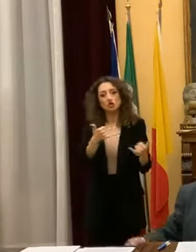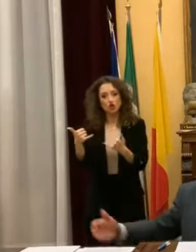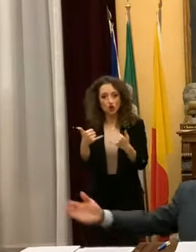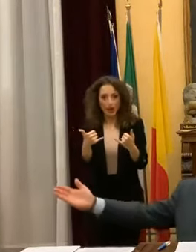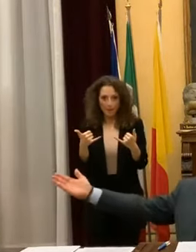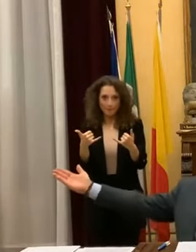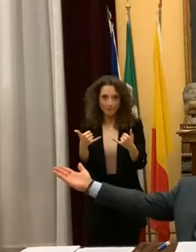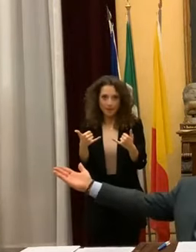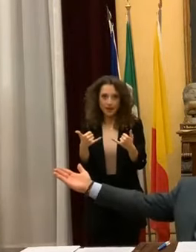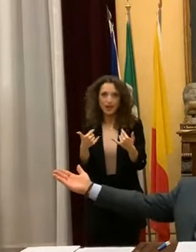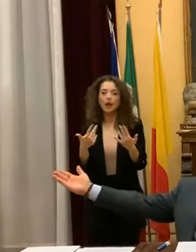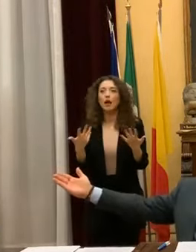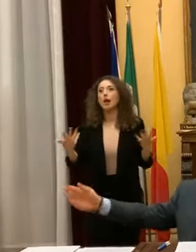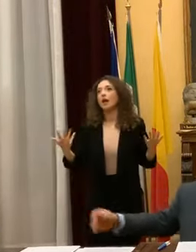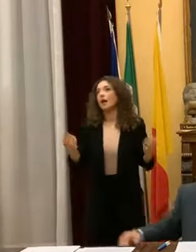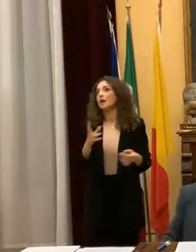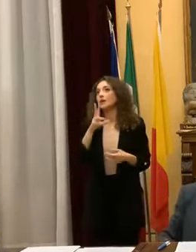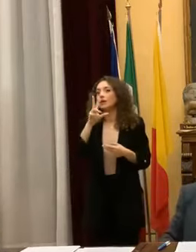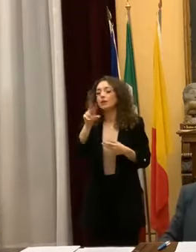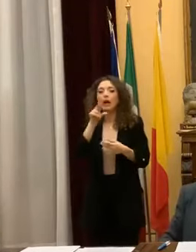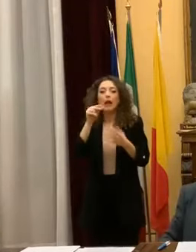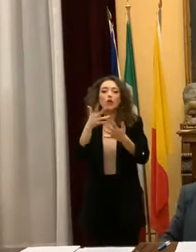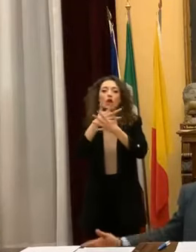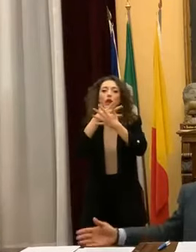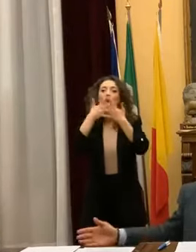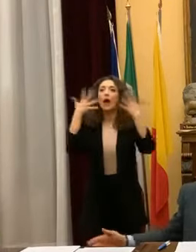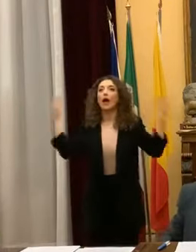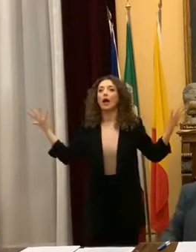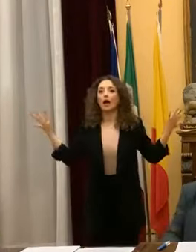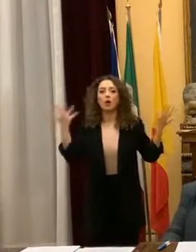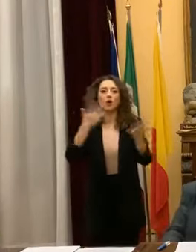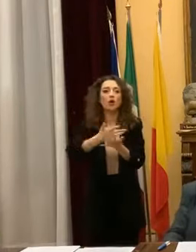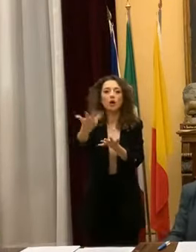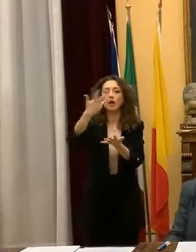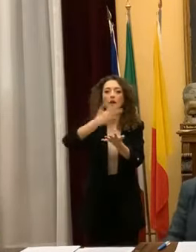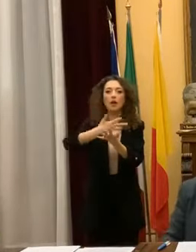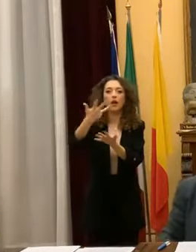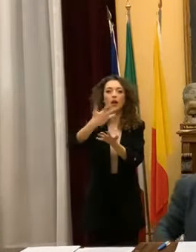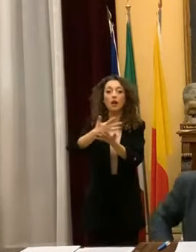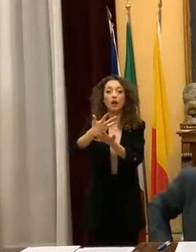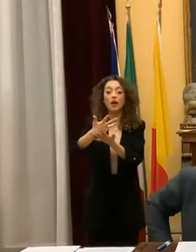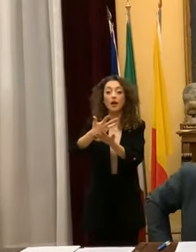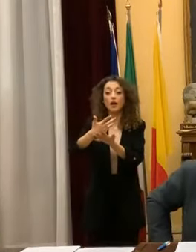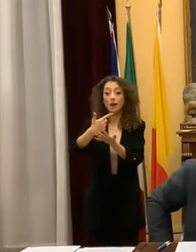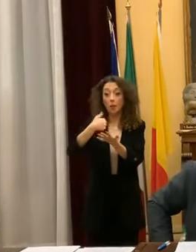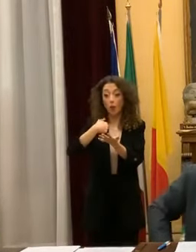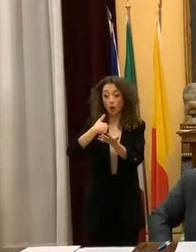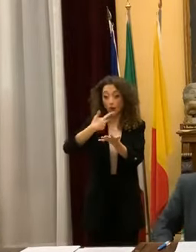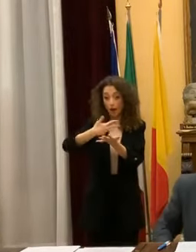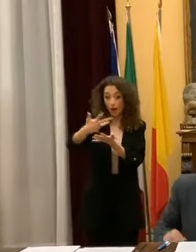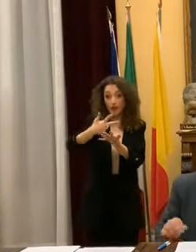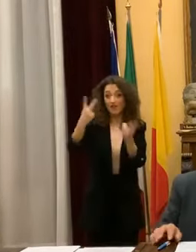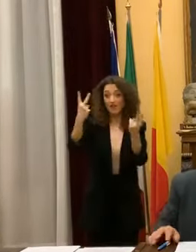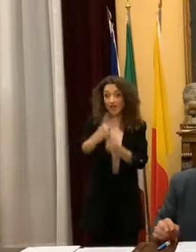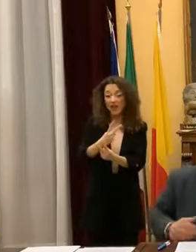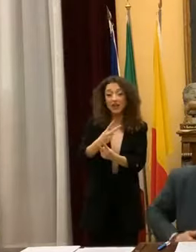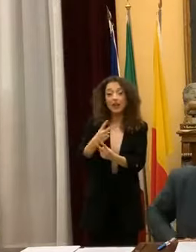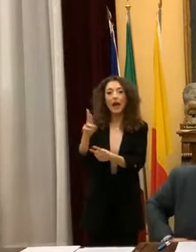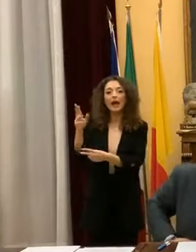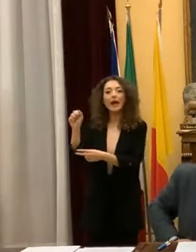sono uscito a naturale, mi direte, Razza si accorge che a Messina c'è un problema. E che